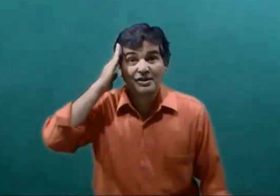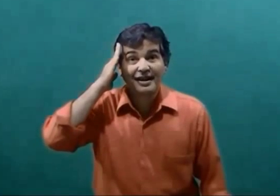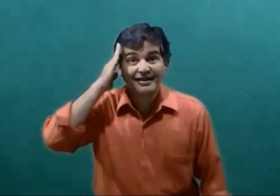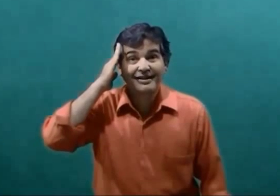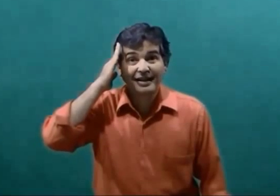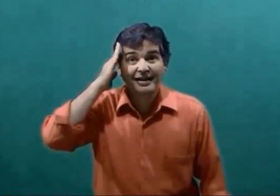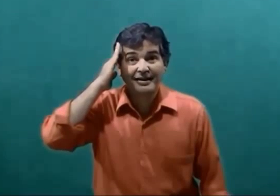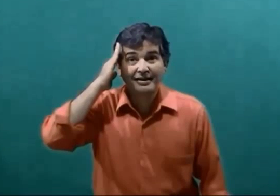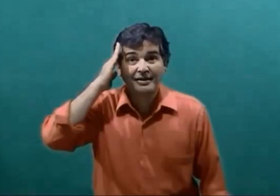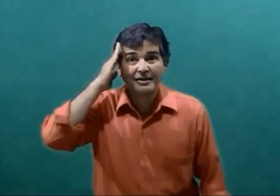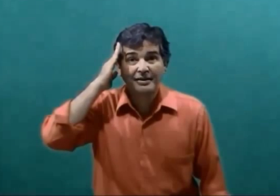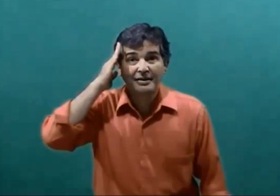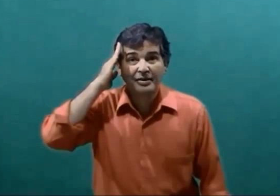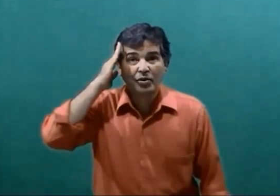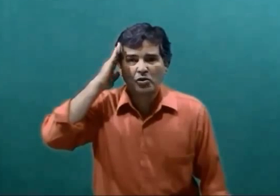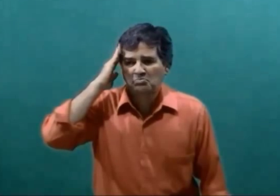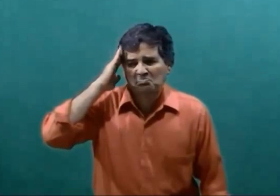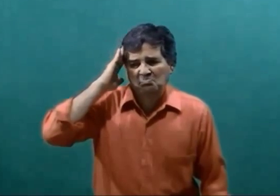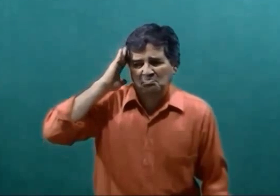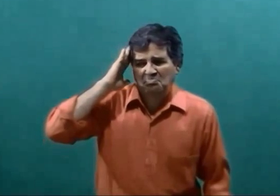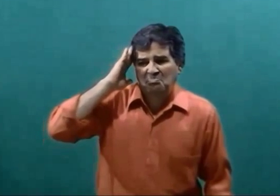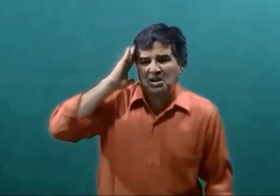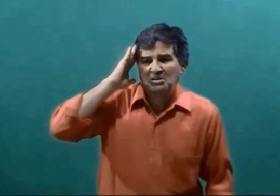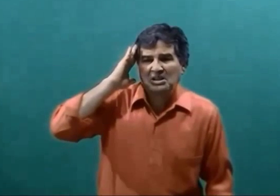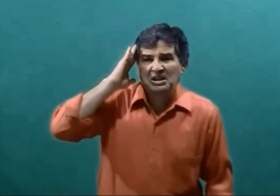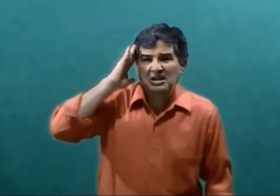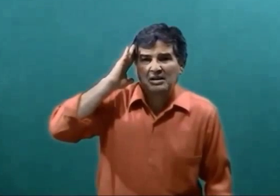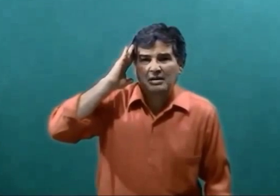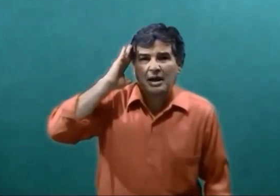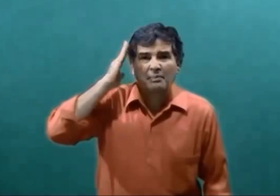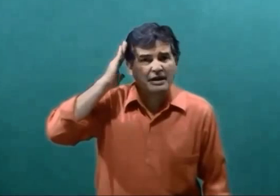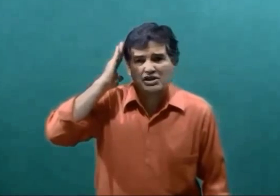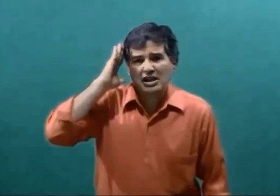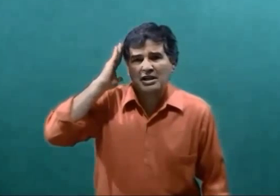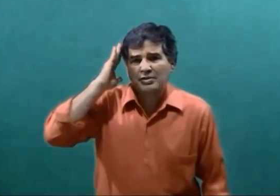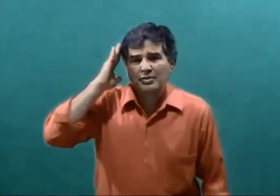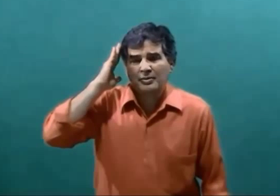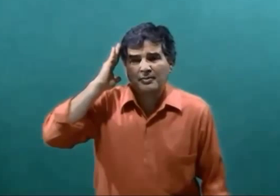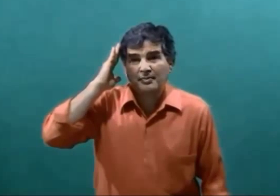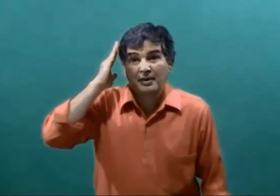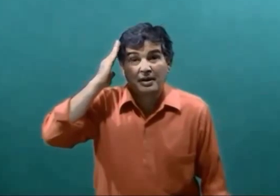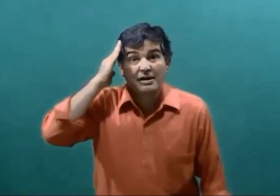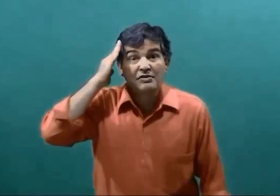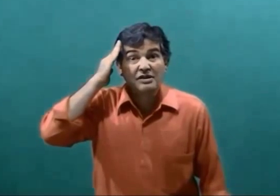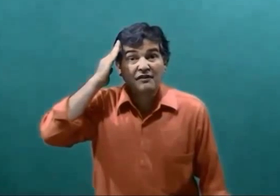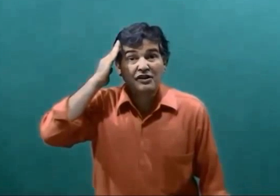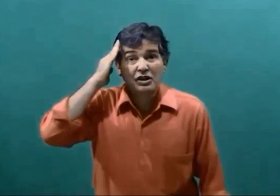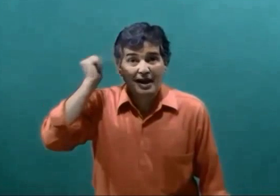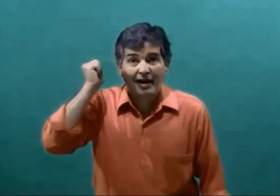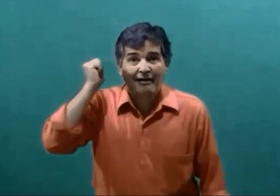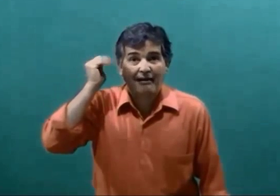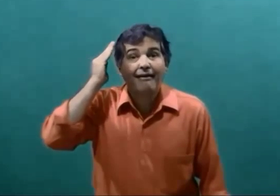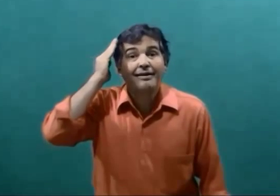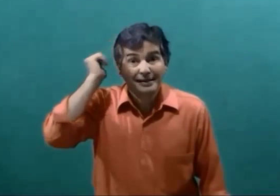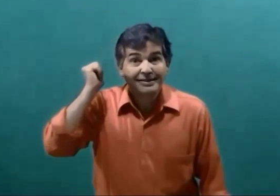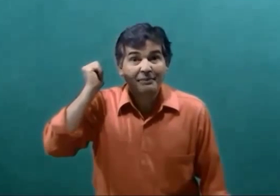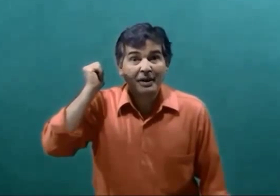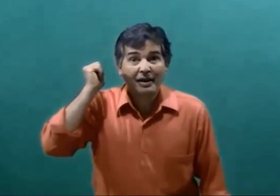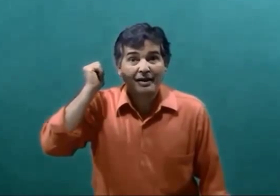de entender ou não entender, apenas negando. Se você fecha em A, saber